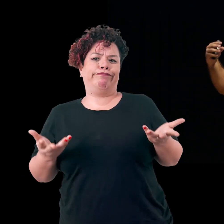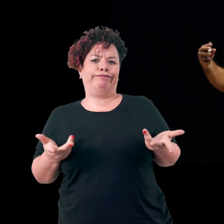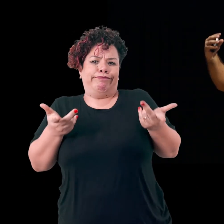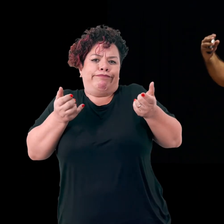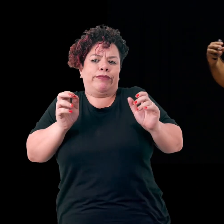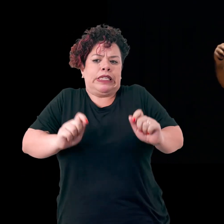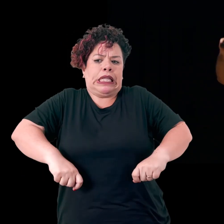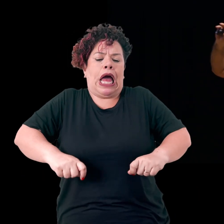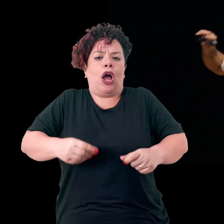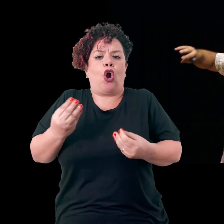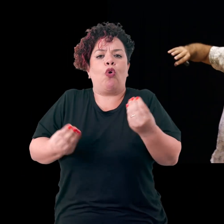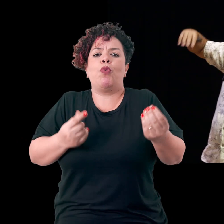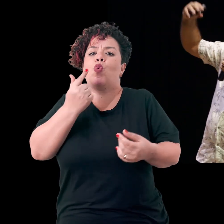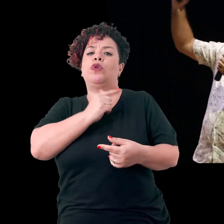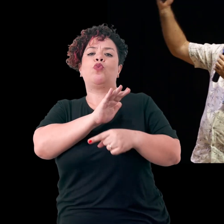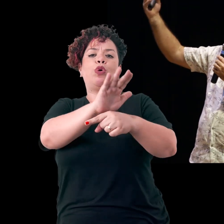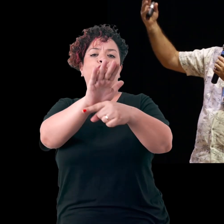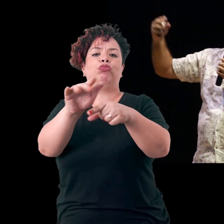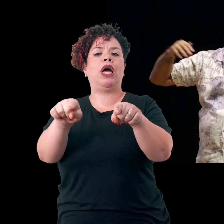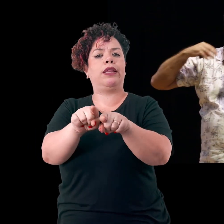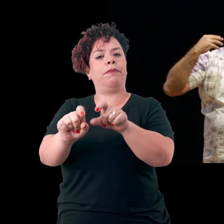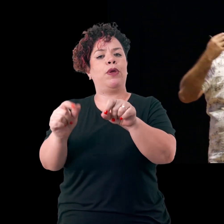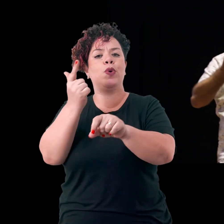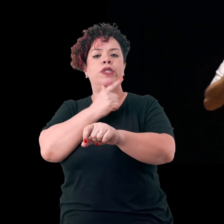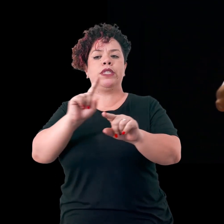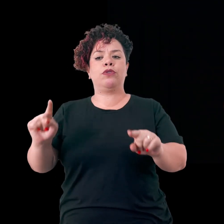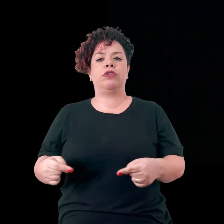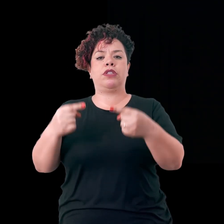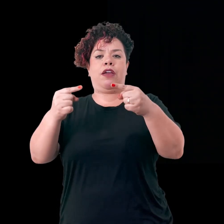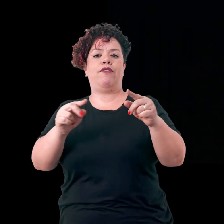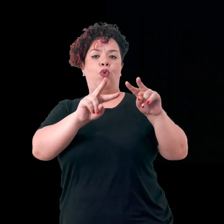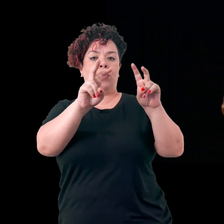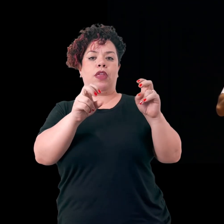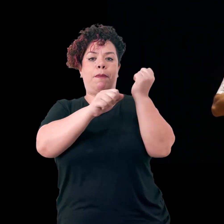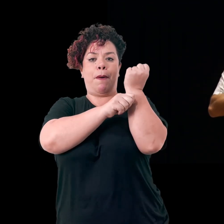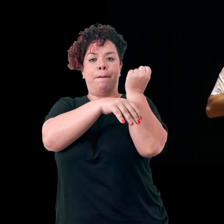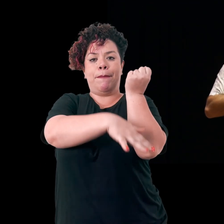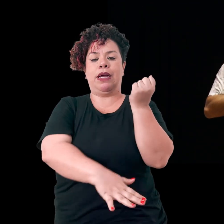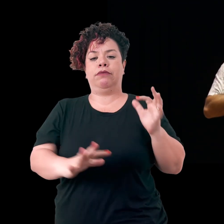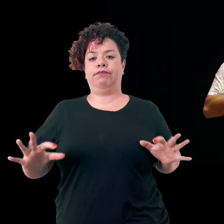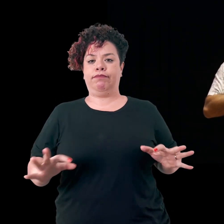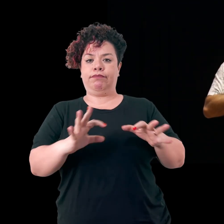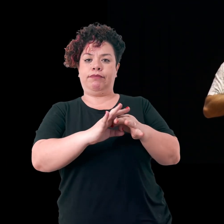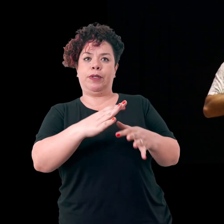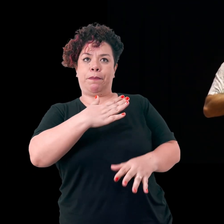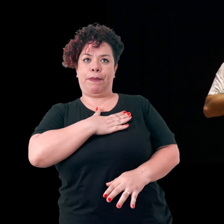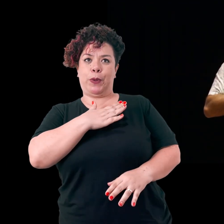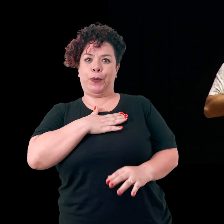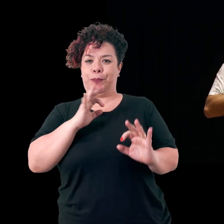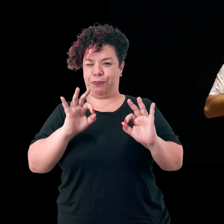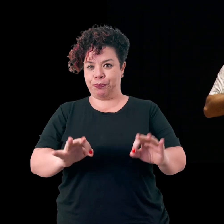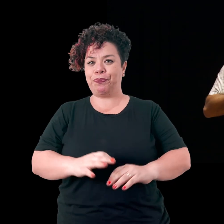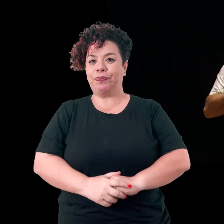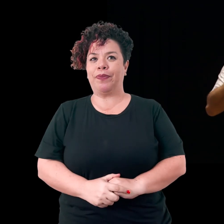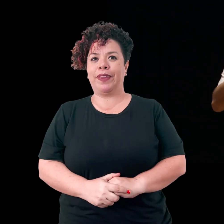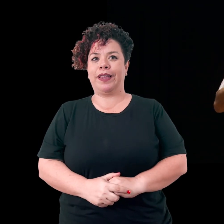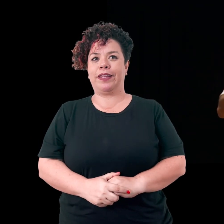né? Como que eu posso transpor esses desafios para a temática manguezal?